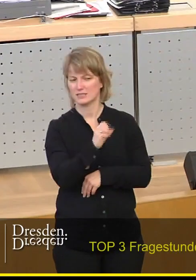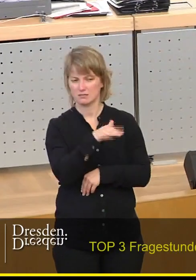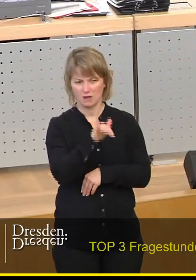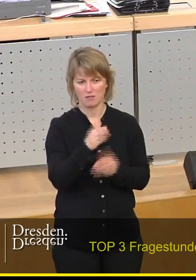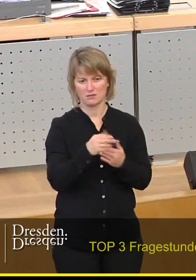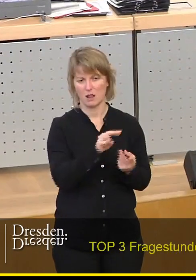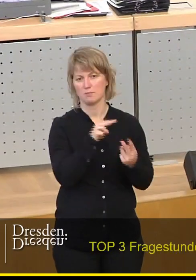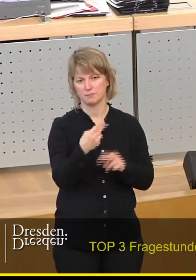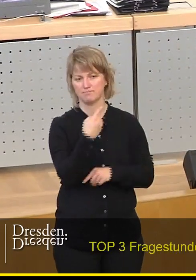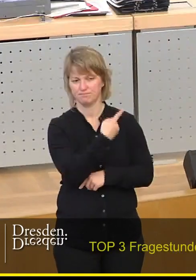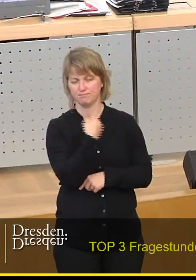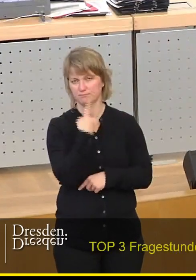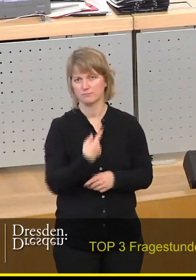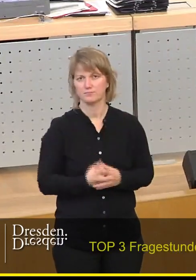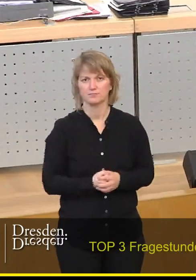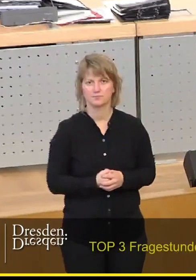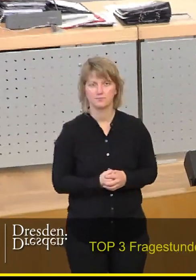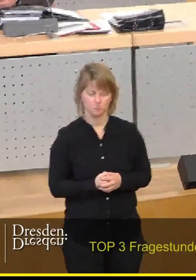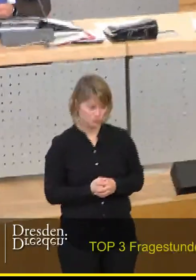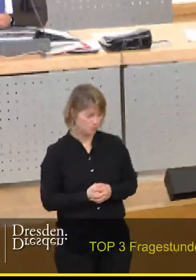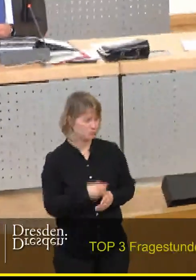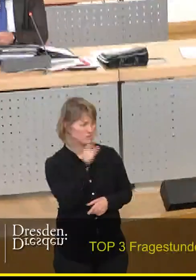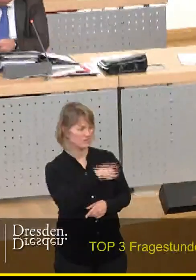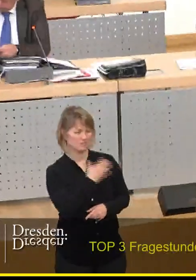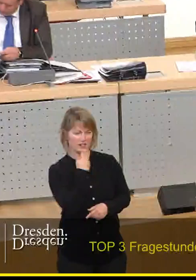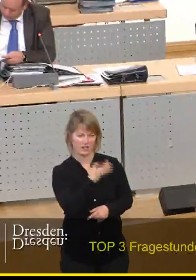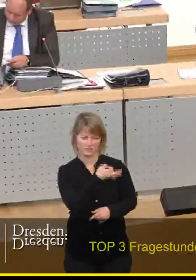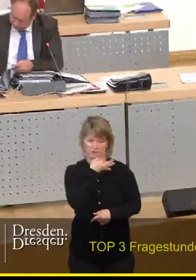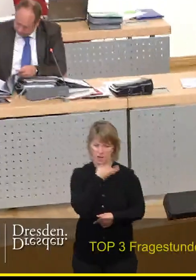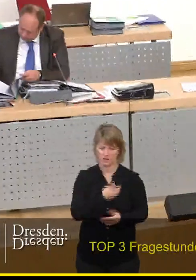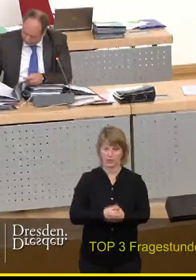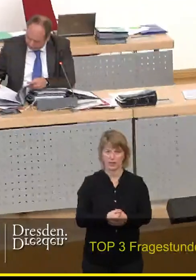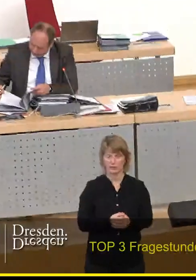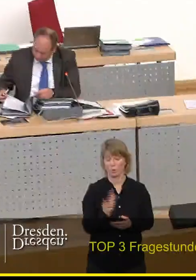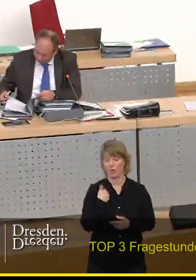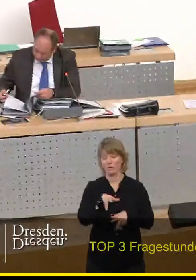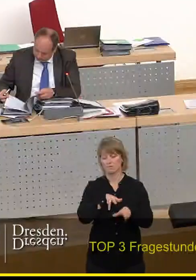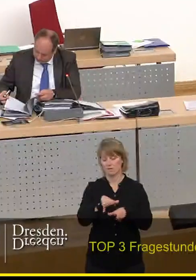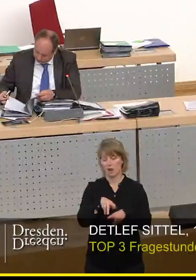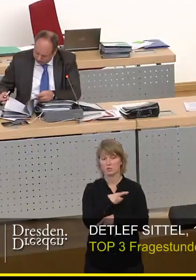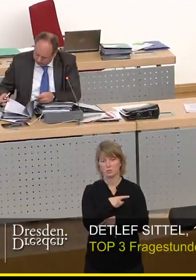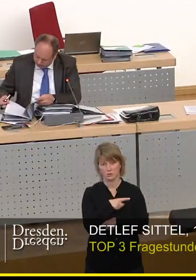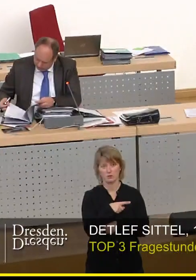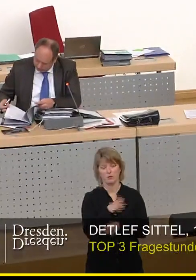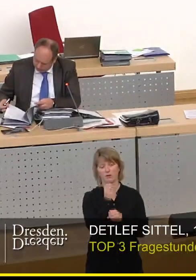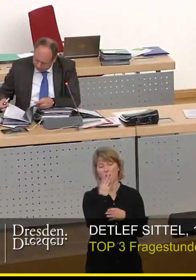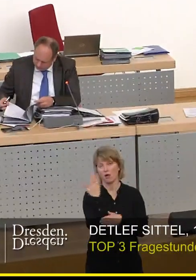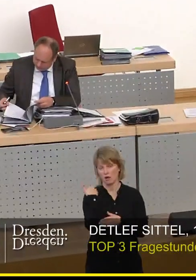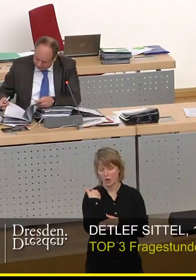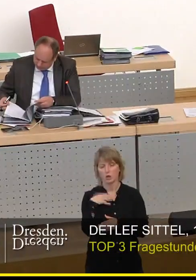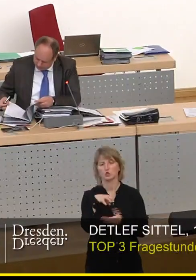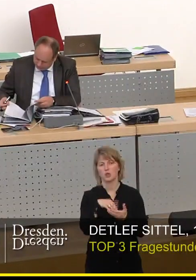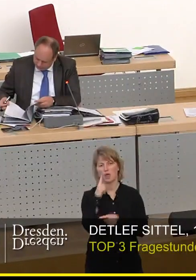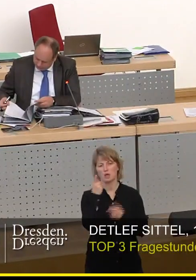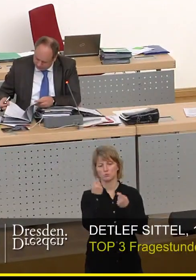Beantwortung. Ja, vielen Dank, Frau Harzendorf, für die Frage. Die Verwaltung hat natürlich unmittelbar nach dem Stadtratsbeschluss begonnen, die